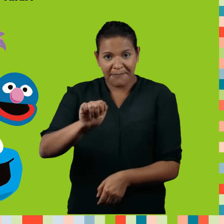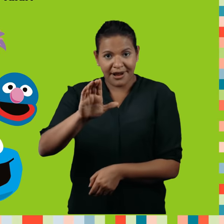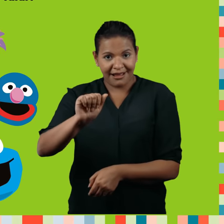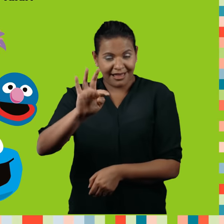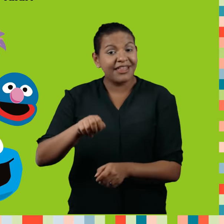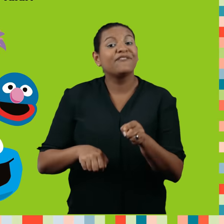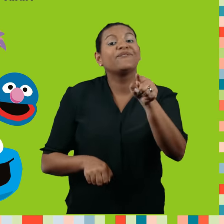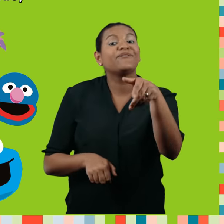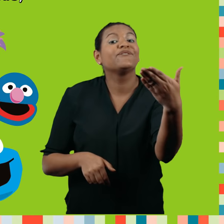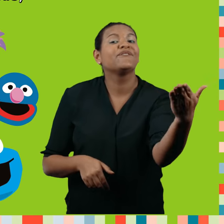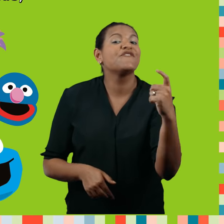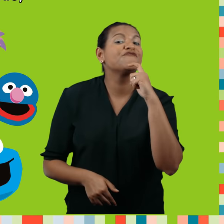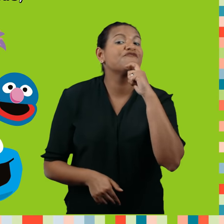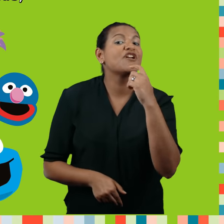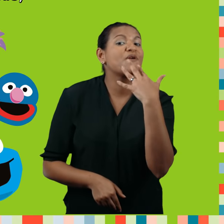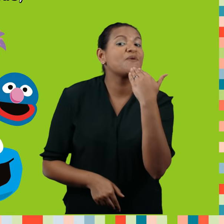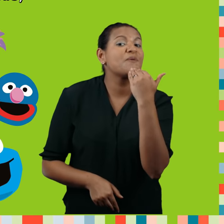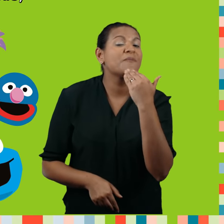vez. Pode falar.